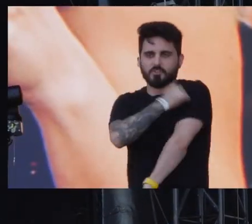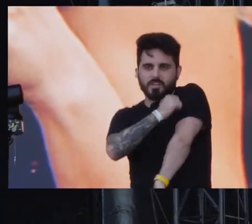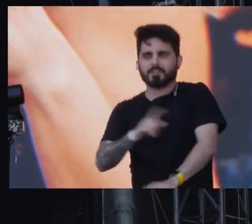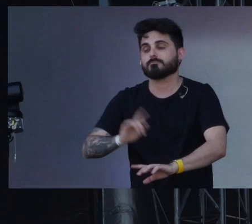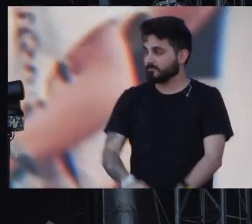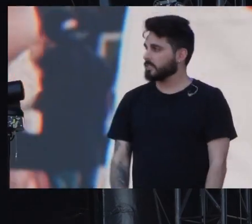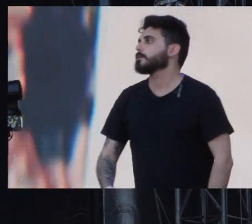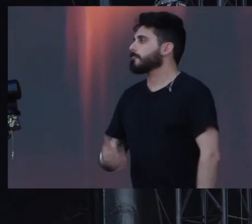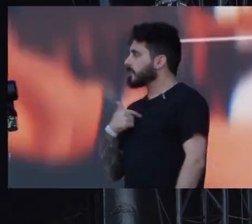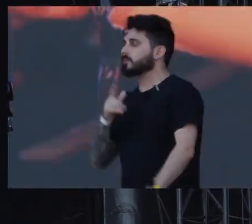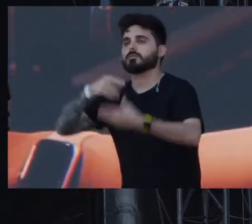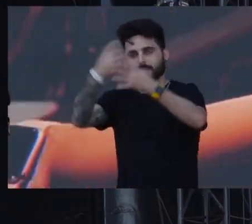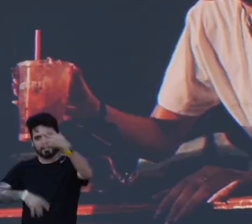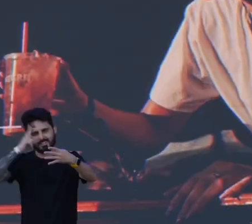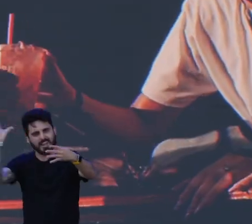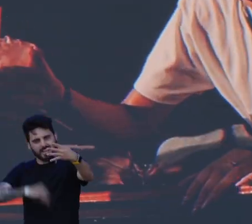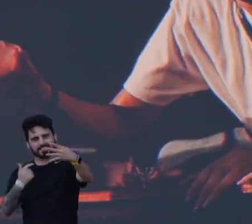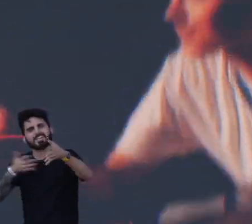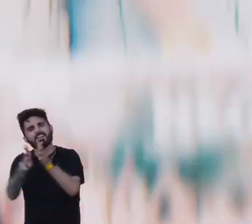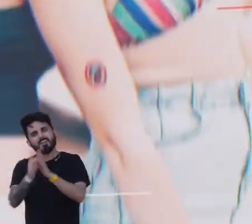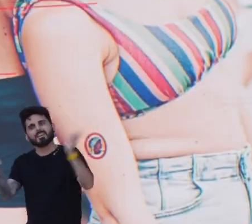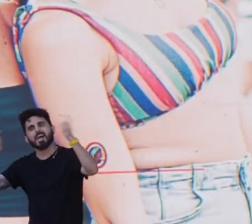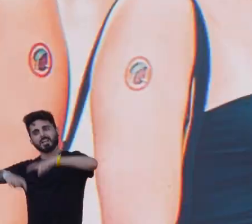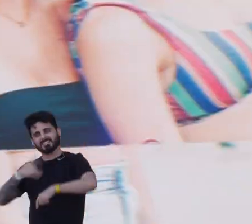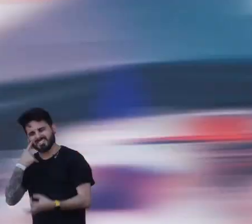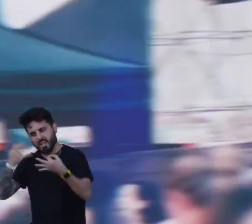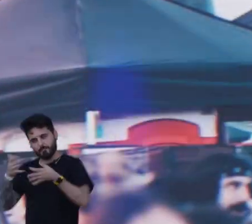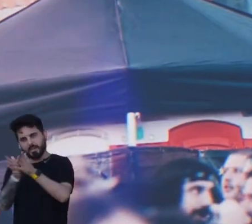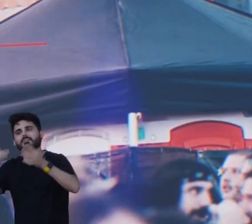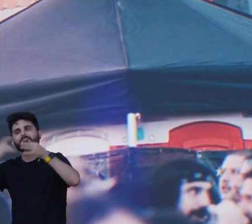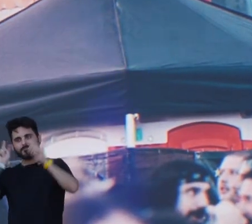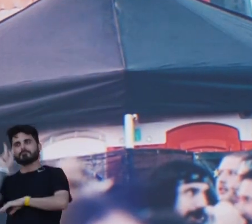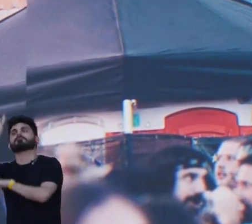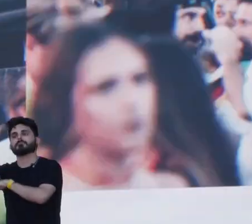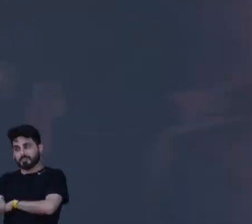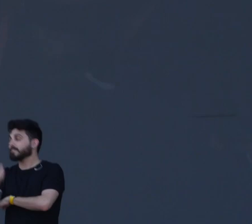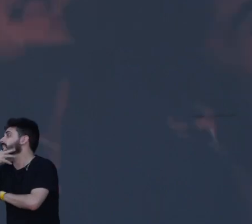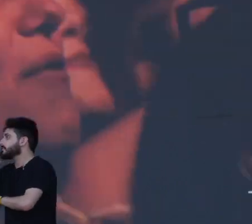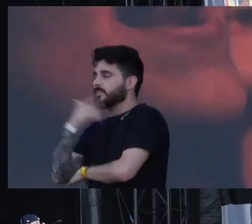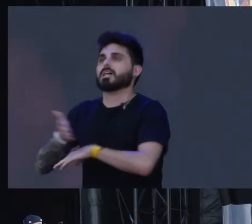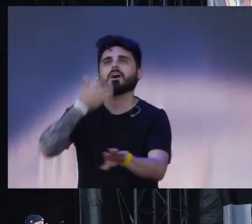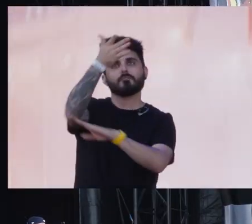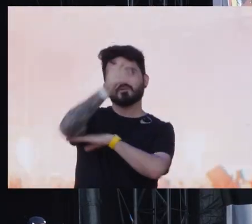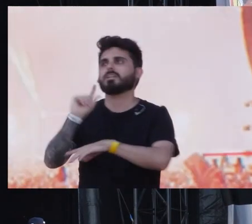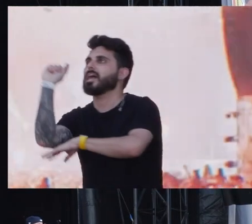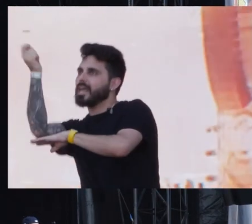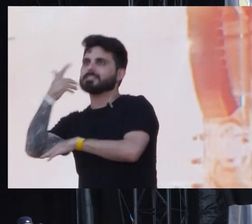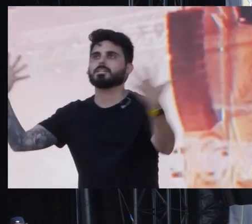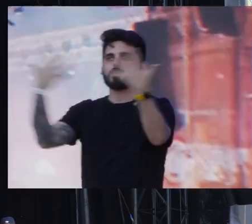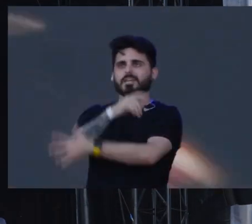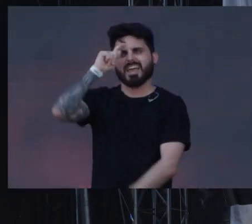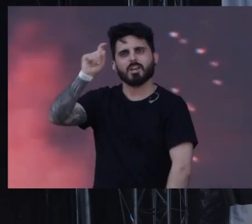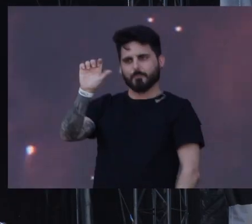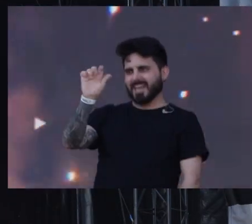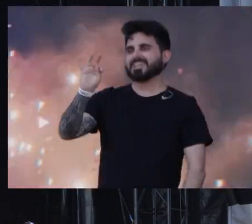soc un ratat I se'n va caure a terra quan vaig veure sempre I li se'n va quedar per veure Netflix I van veure Netflix Va cap a la sortida quan va fer un anem a l